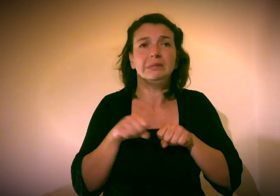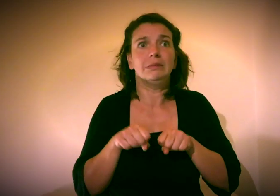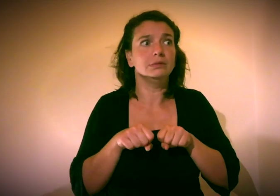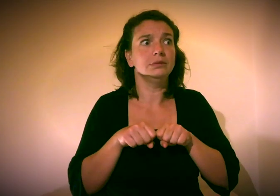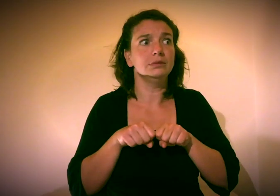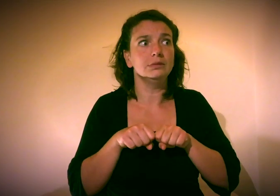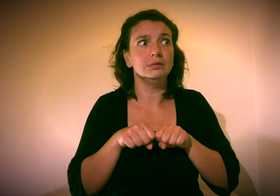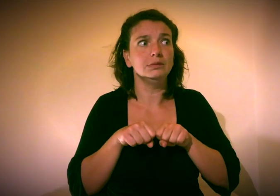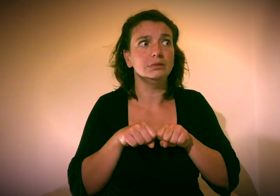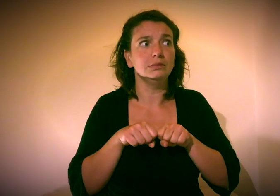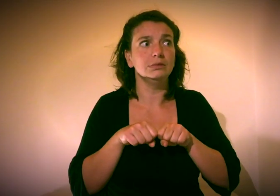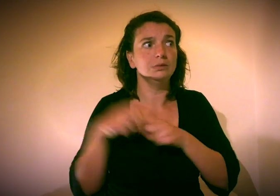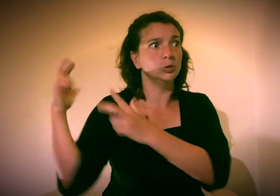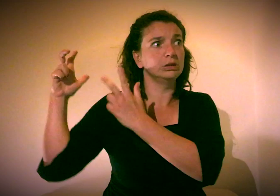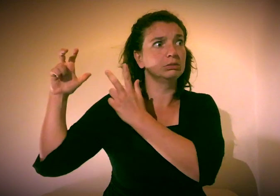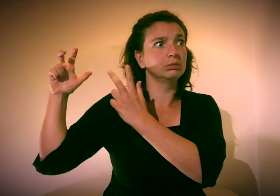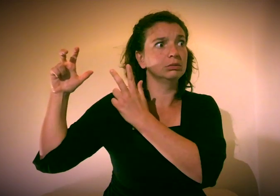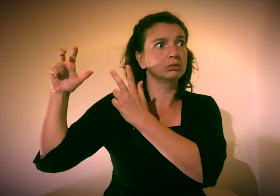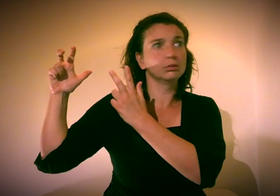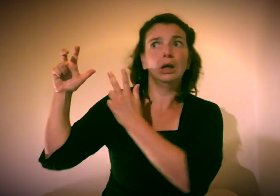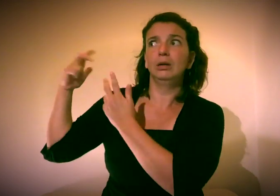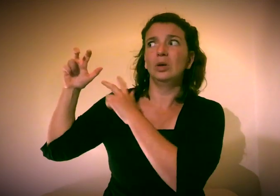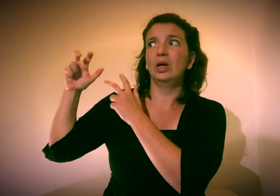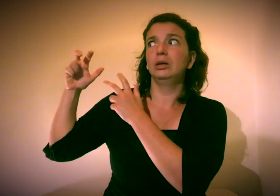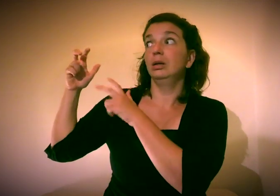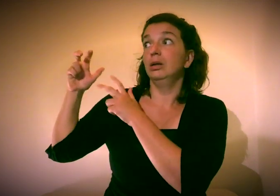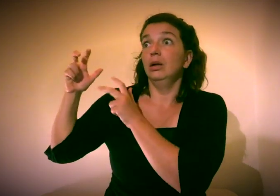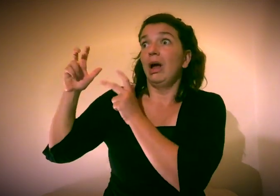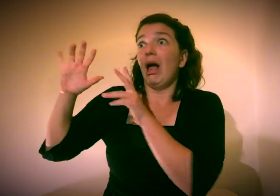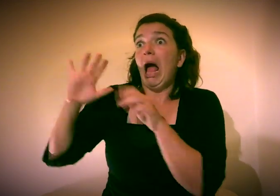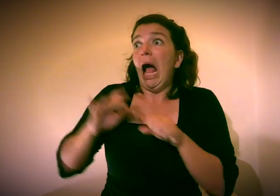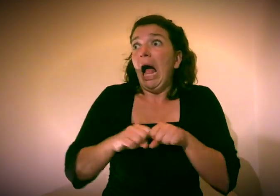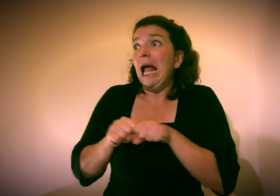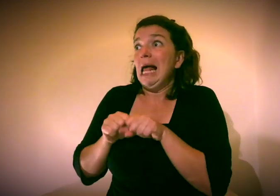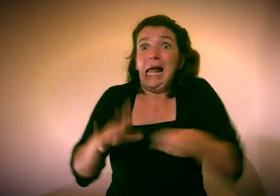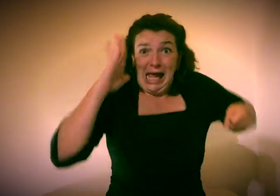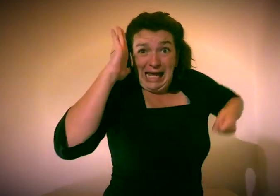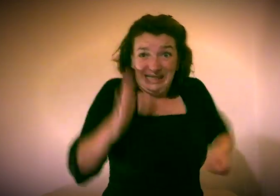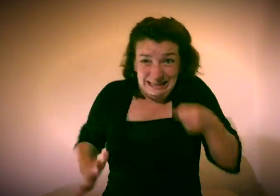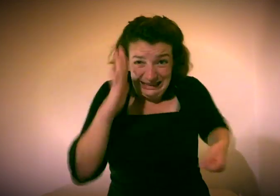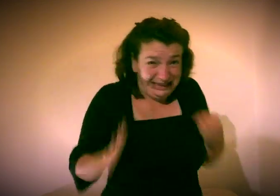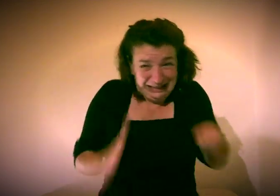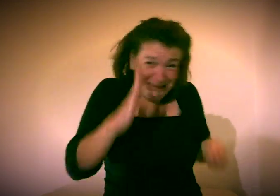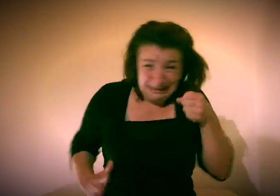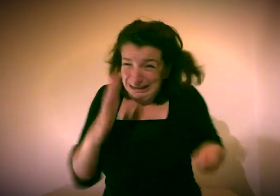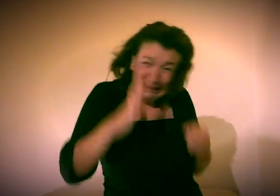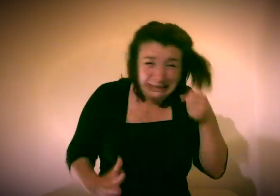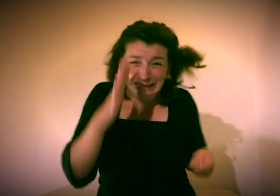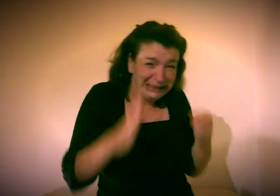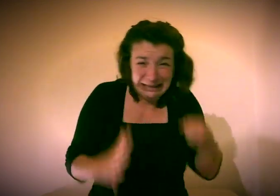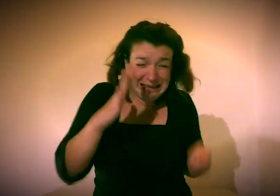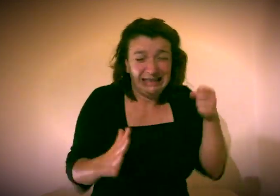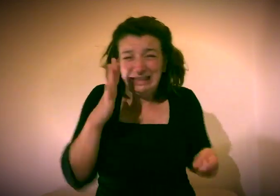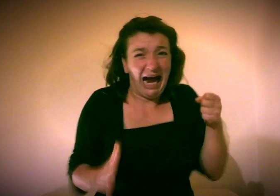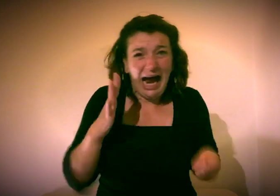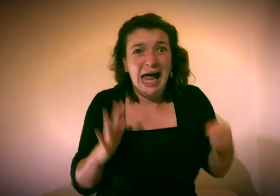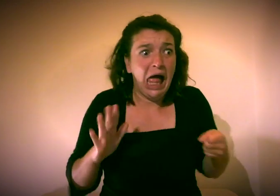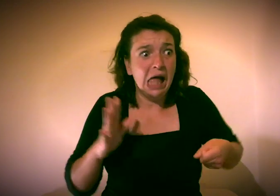Elle entendit de drôles de craquements tout près d'elle. Elle se mit à courir, mais les bruits se rapprochèrent. Il faisait